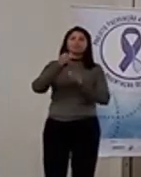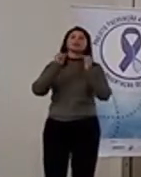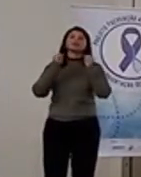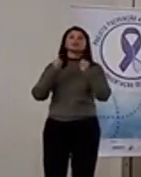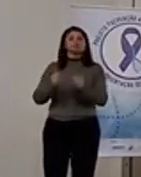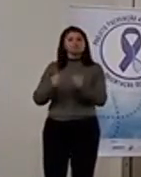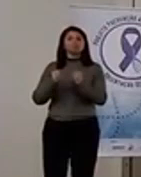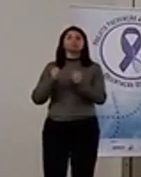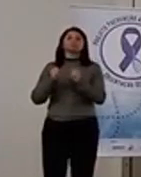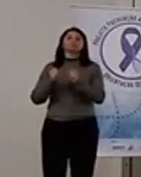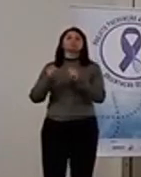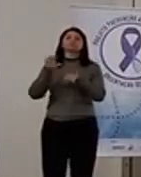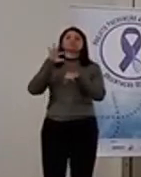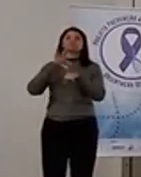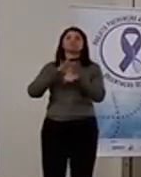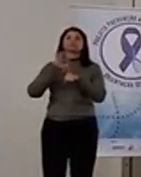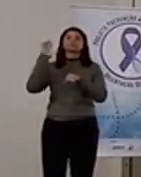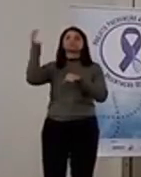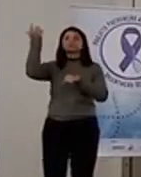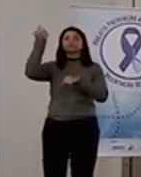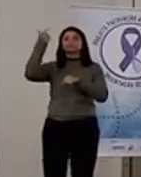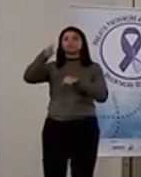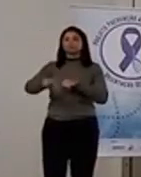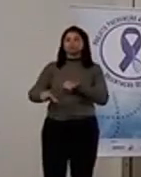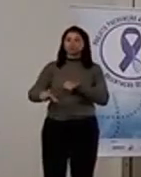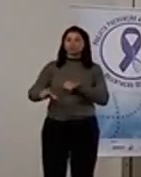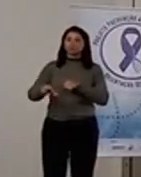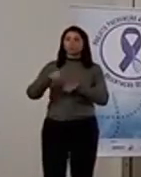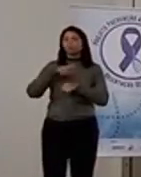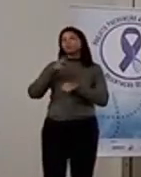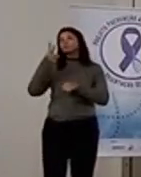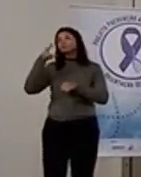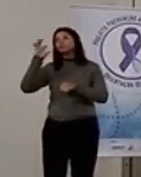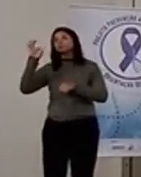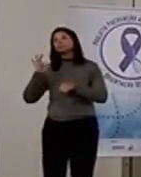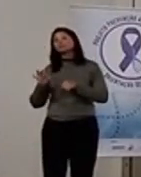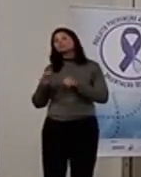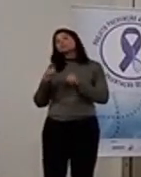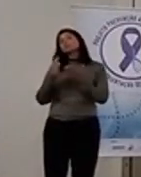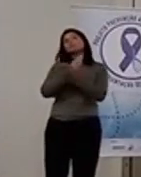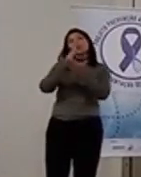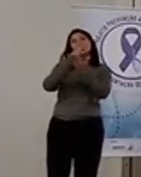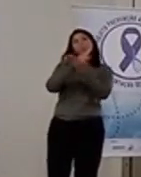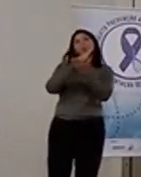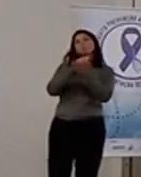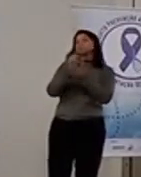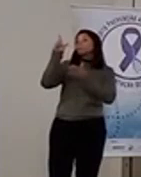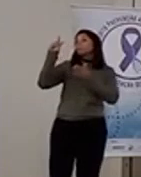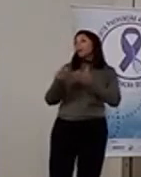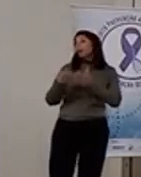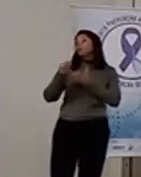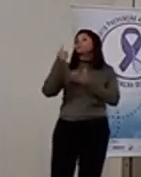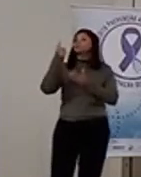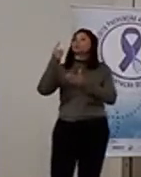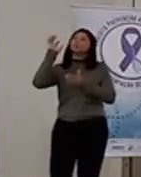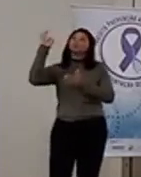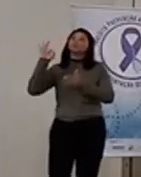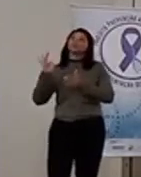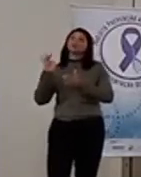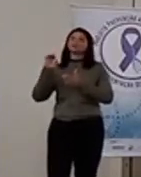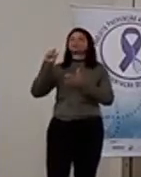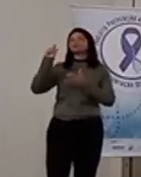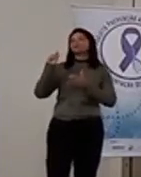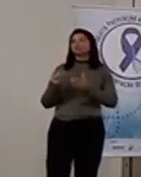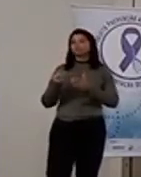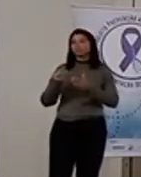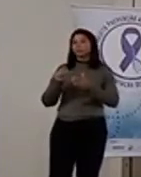novo. Tem 25%, 50%. Tem algumas que a chance de acontecer de novo é menos de 1%. É baixo, mas